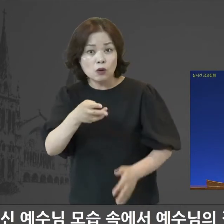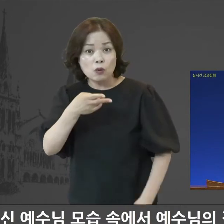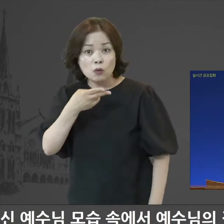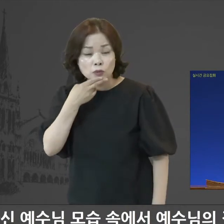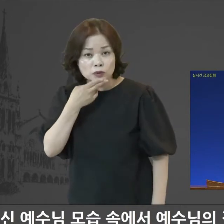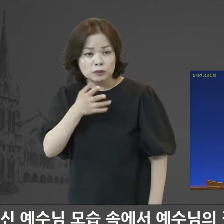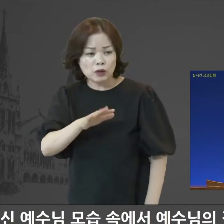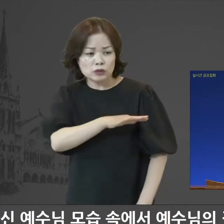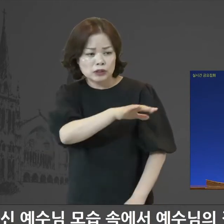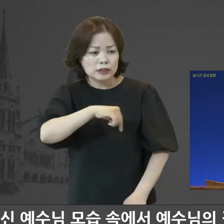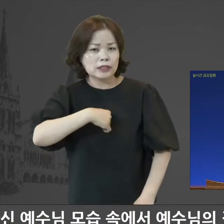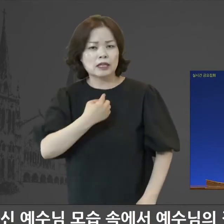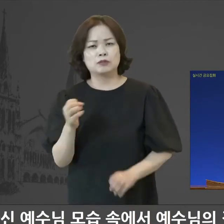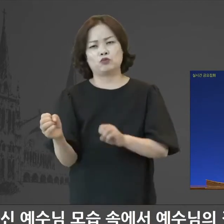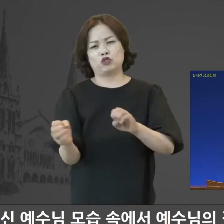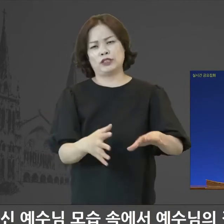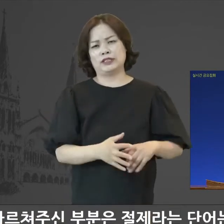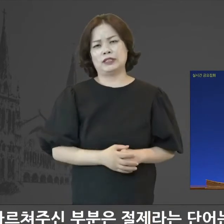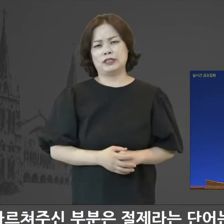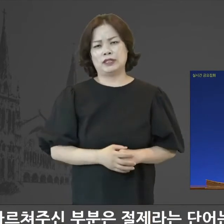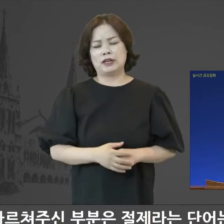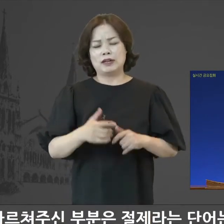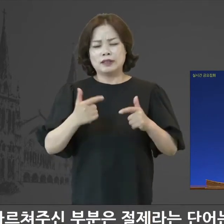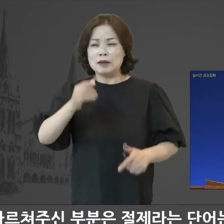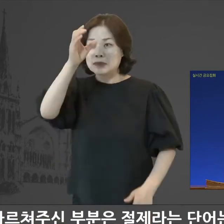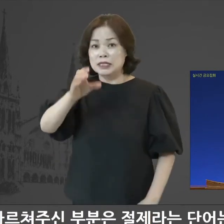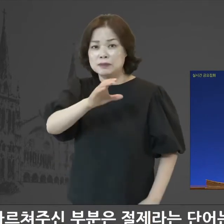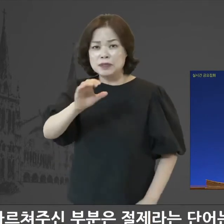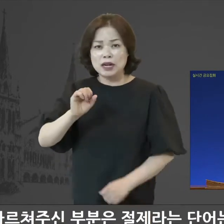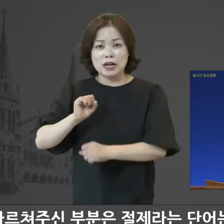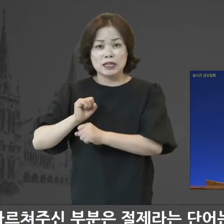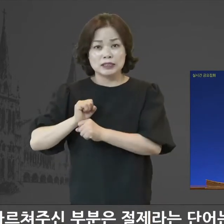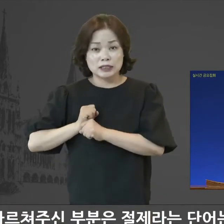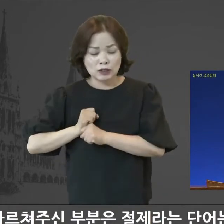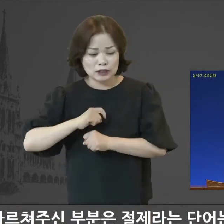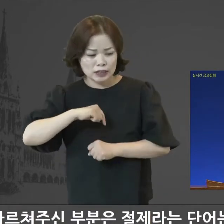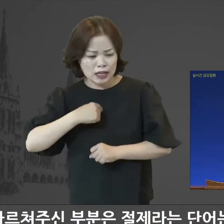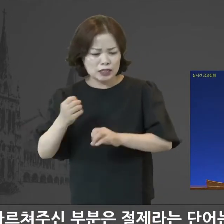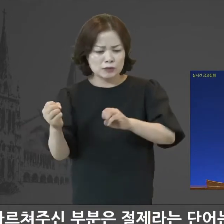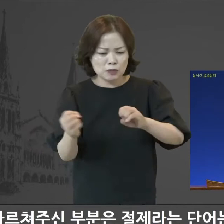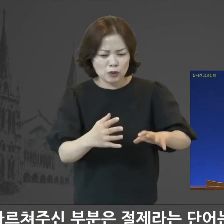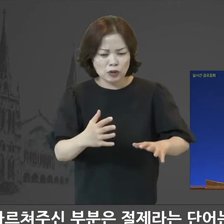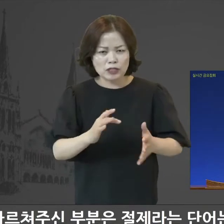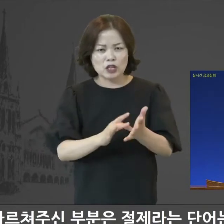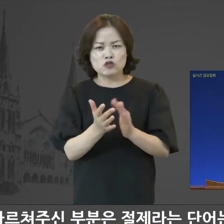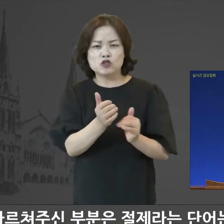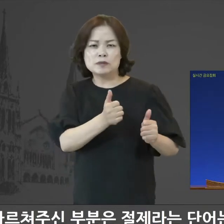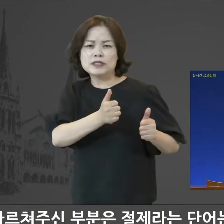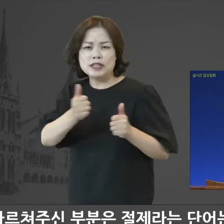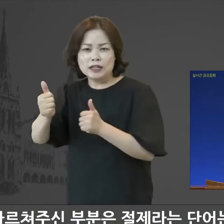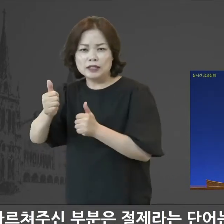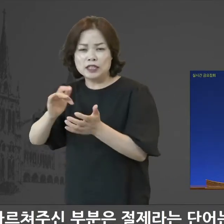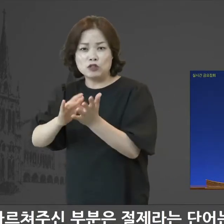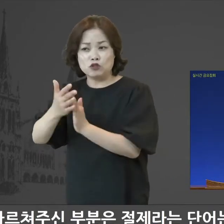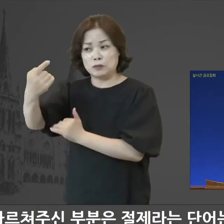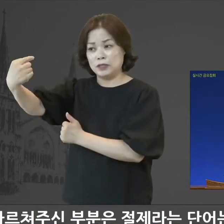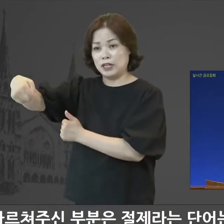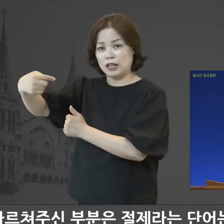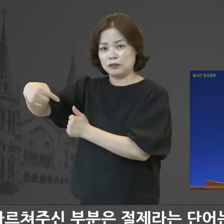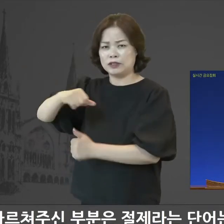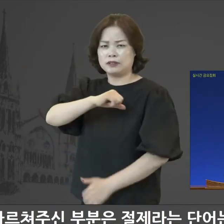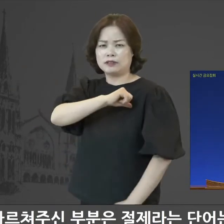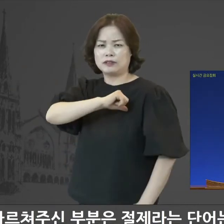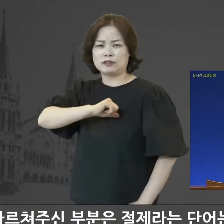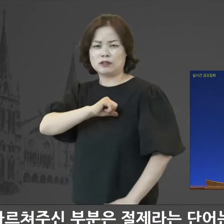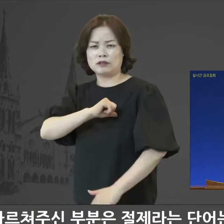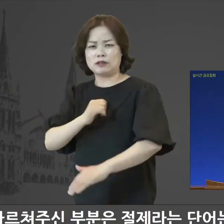잘 알고 있는 자기 부인, 날마다 십자가 지고 자기를 부인하고 나를 쫓으라, 이게 예수님이 가르쳐 주신 절제의